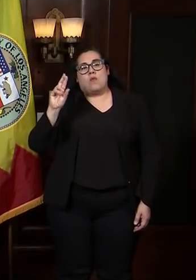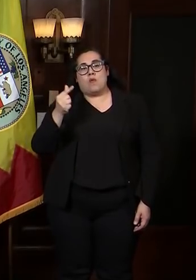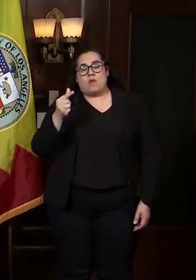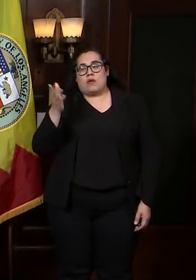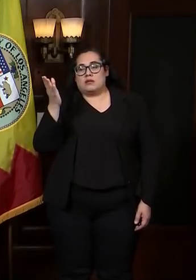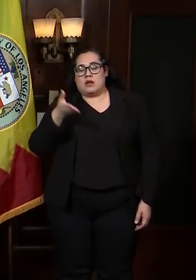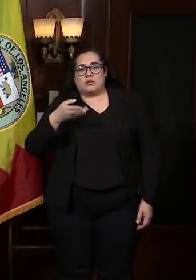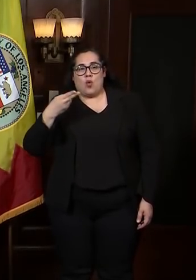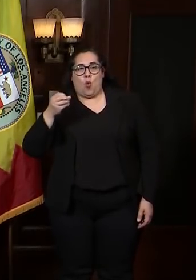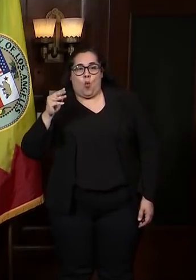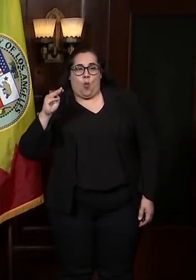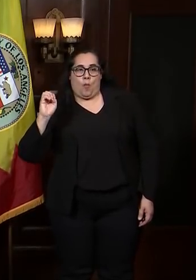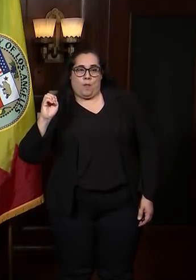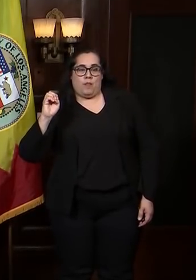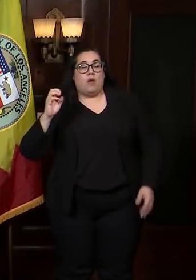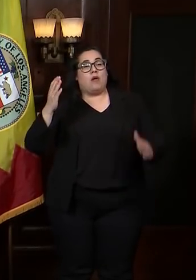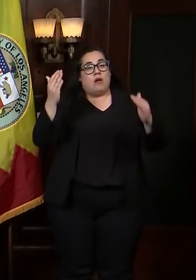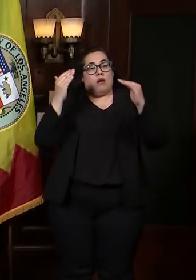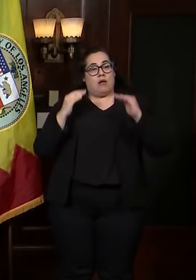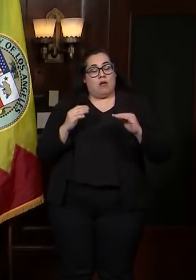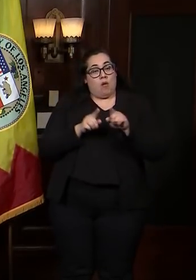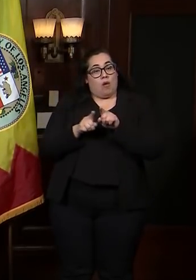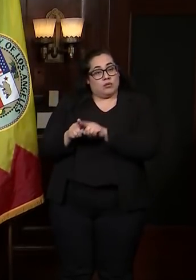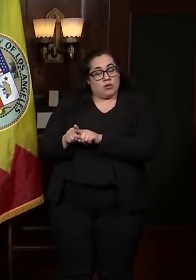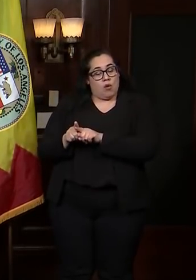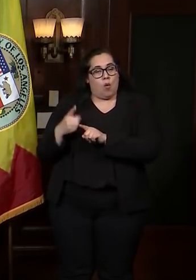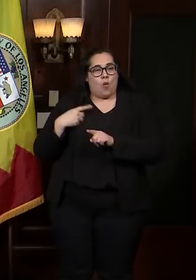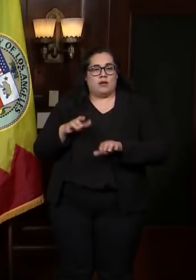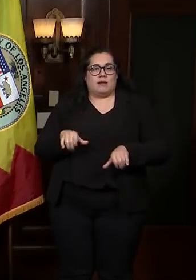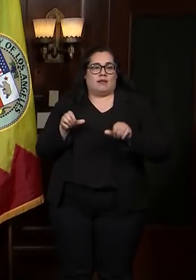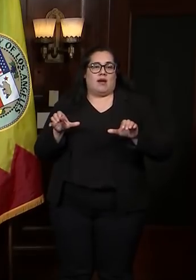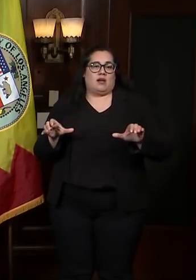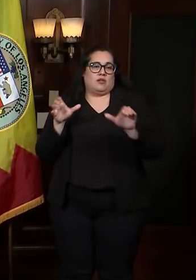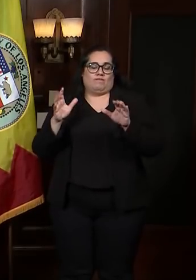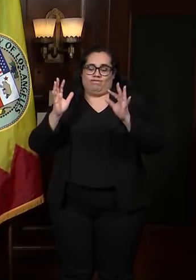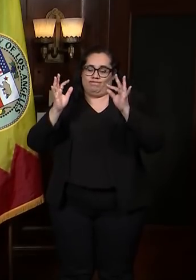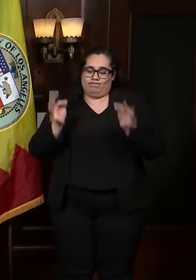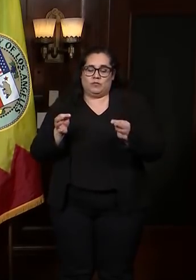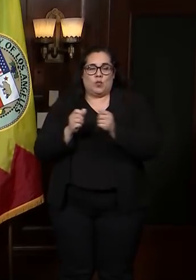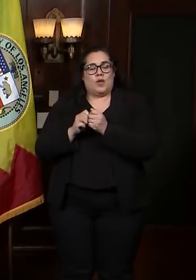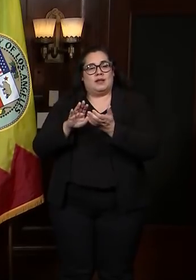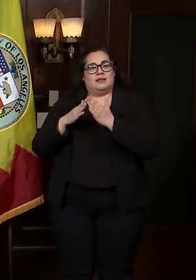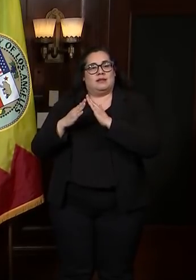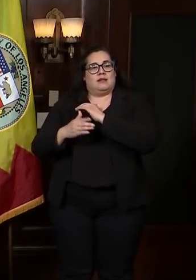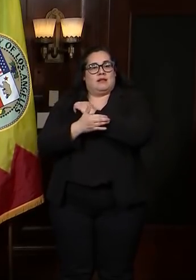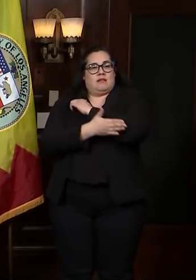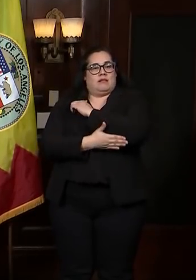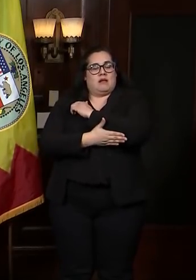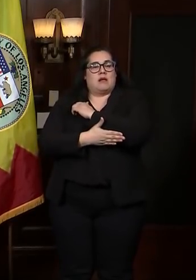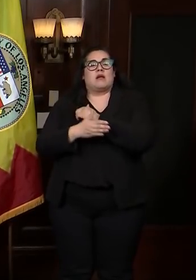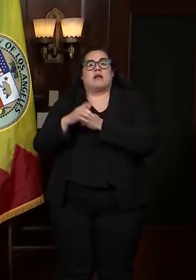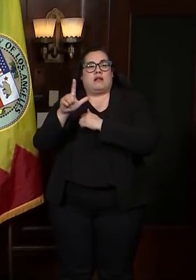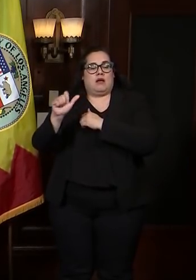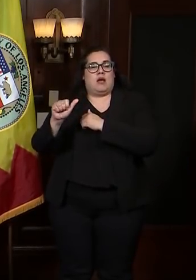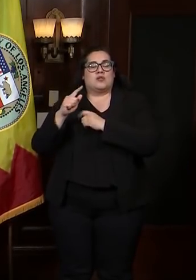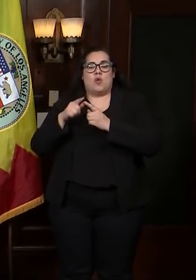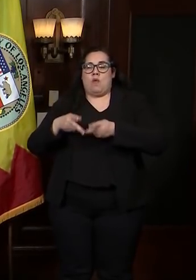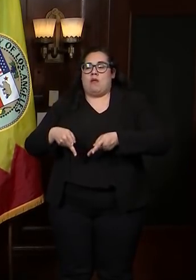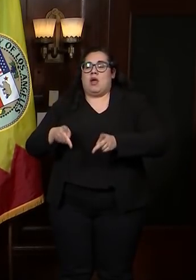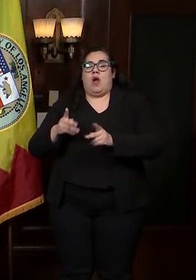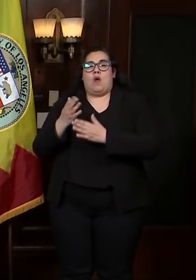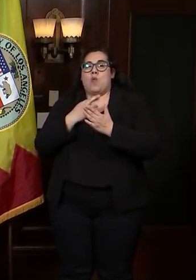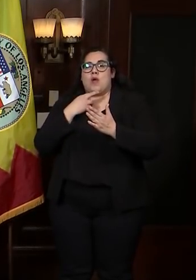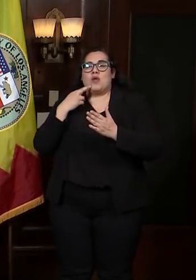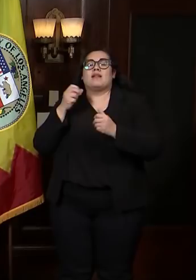specialevents.lacity.org/home. También tomamos acción con el condado para permitir que restaurantes